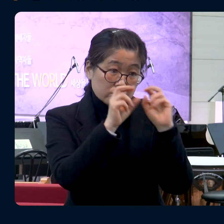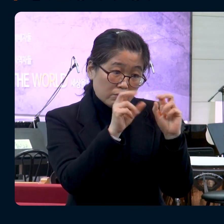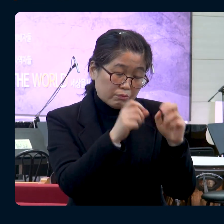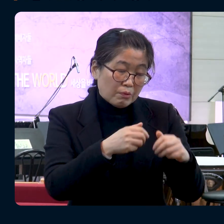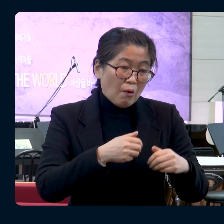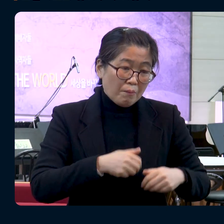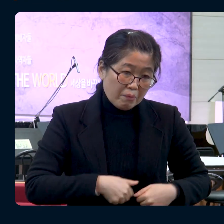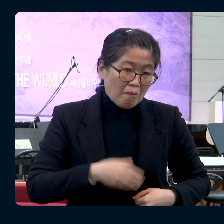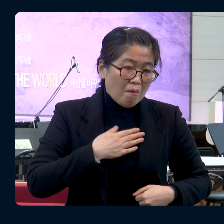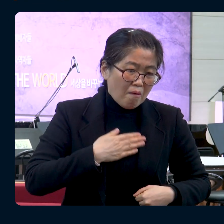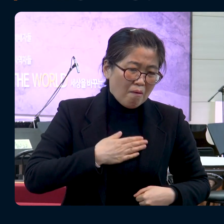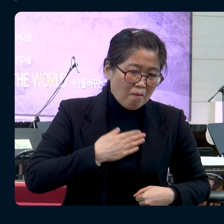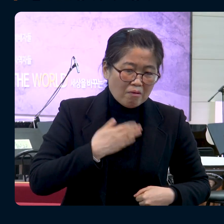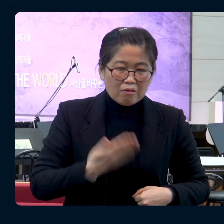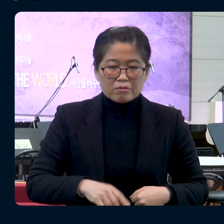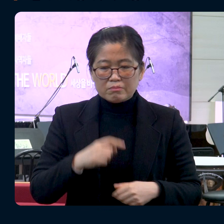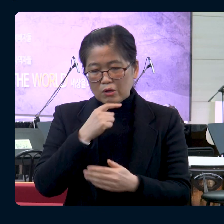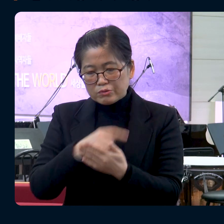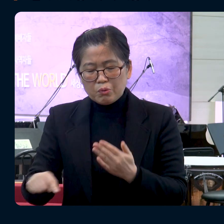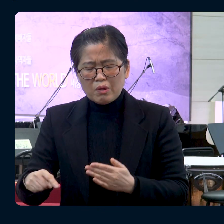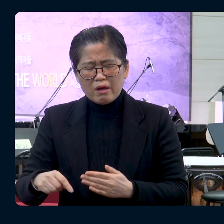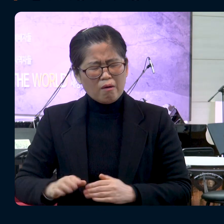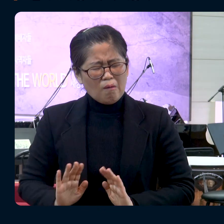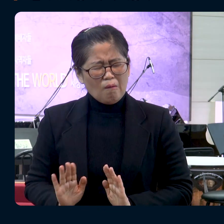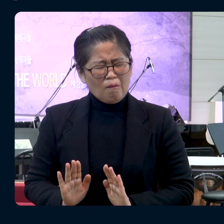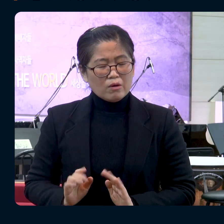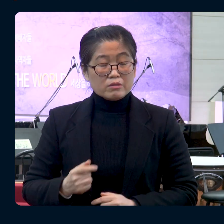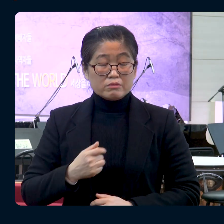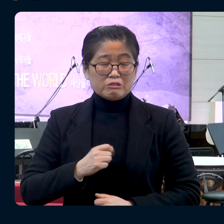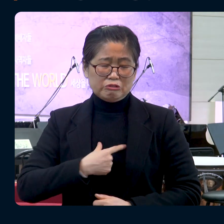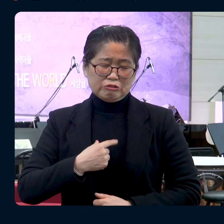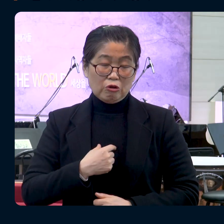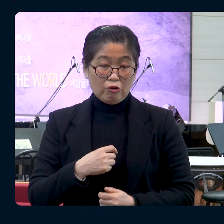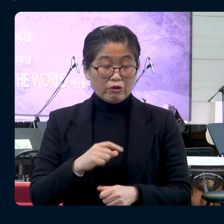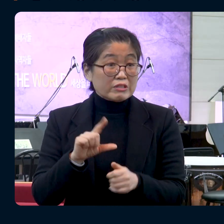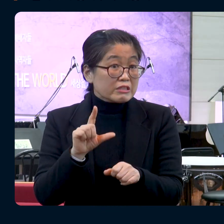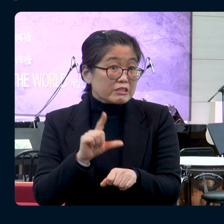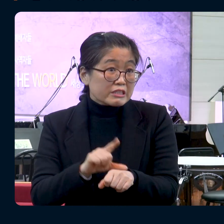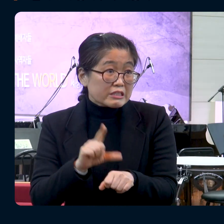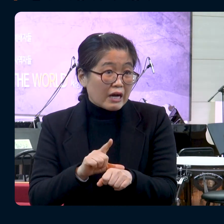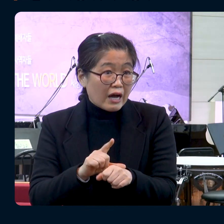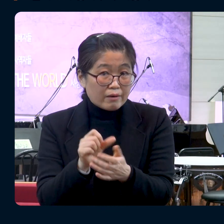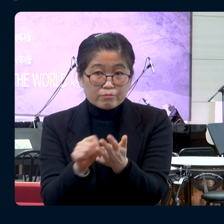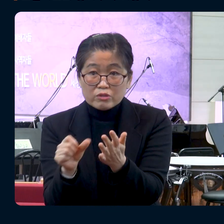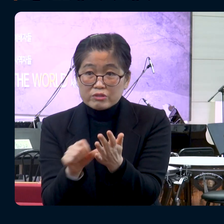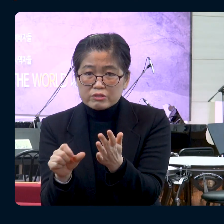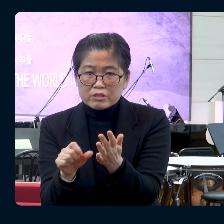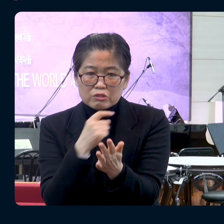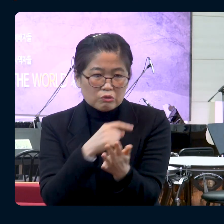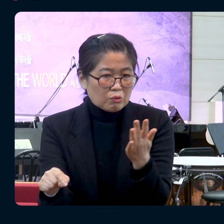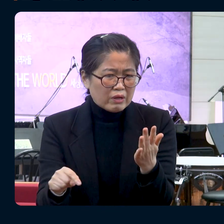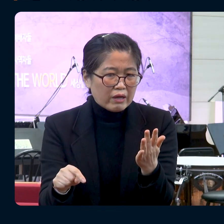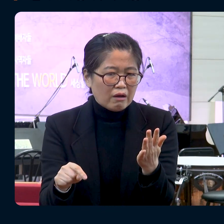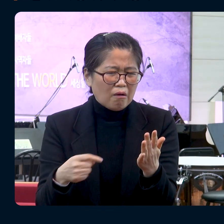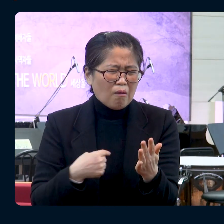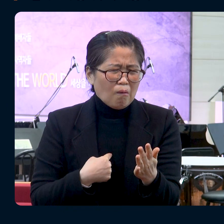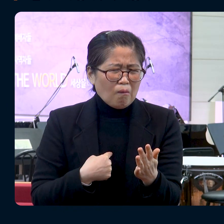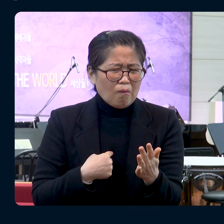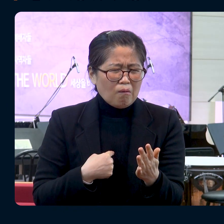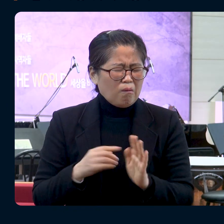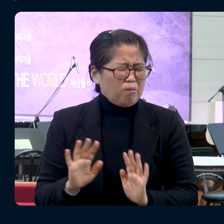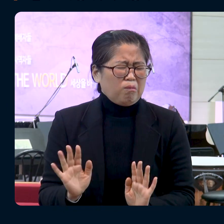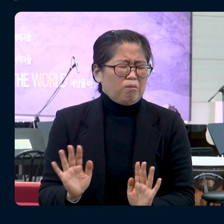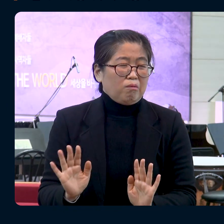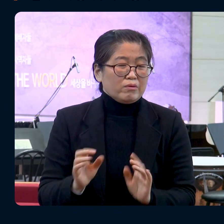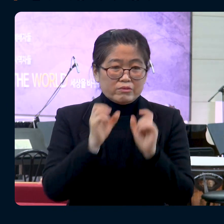선교를 하면서도 손해 안 보겠다고 하니까, 시간이고 물질이고 뭐 손해 안 보겠다고 하니까 선교를 할 수가 없는